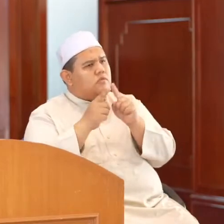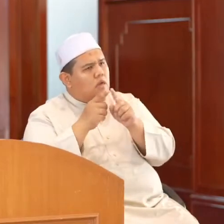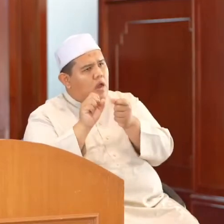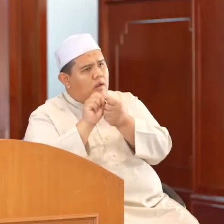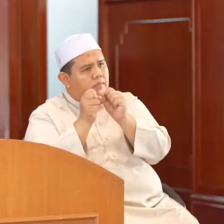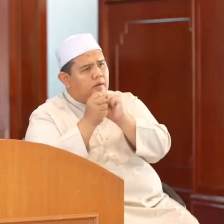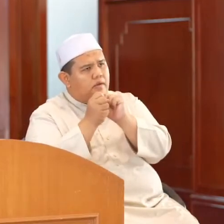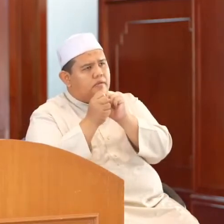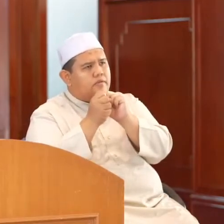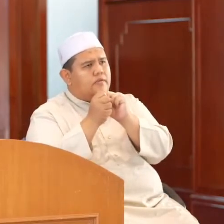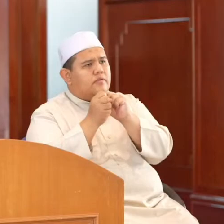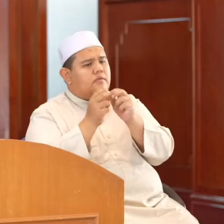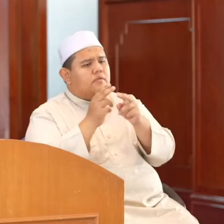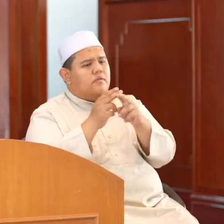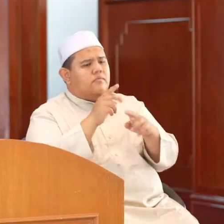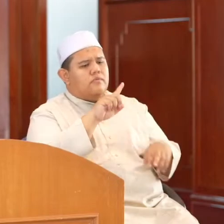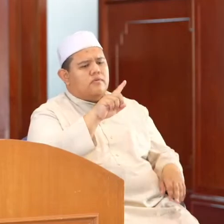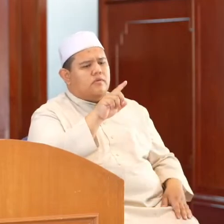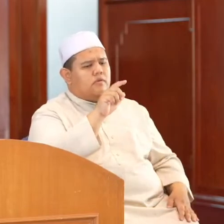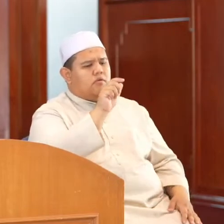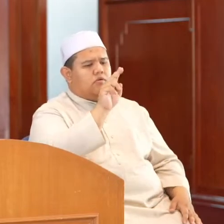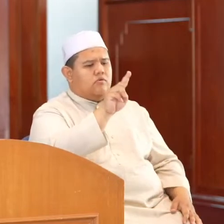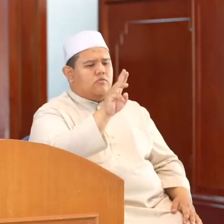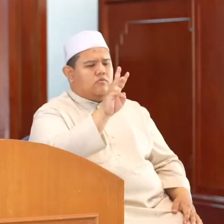dikatakan Sayyidina Umar dipuji